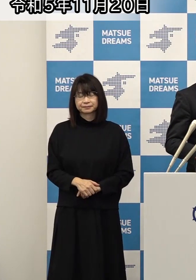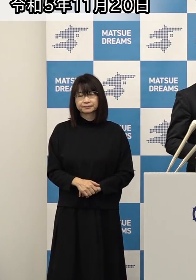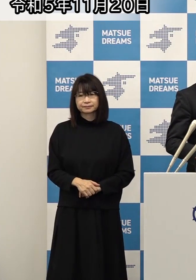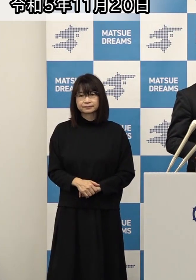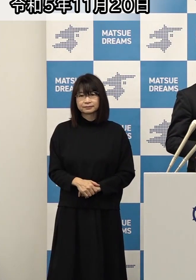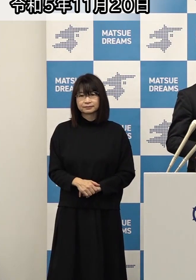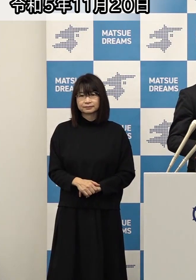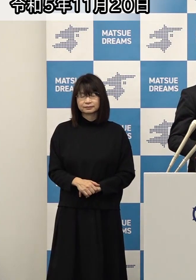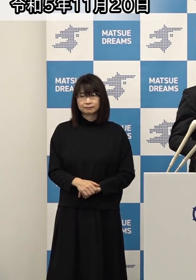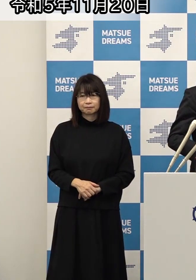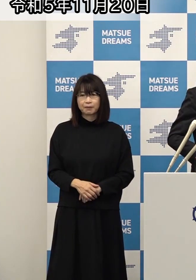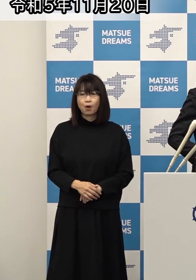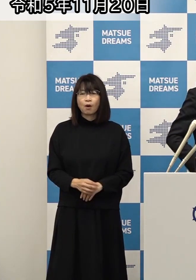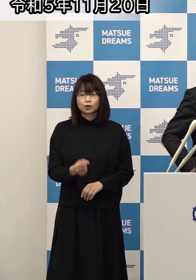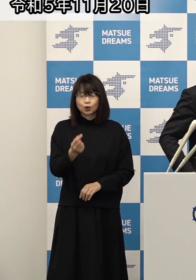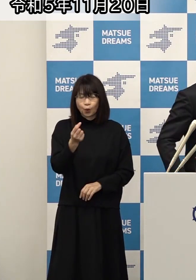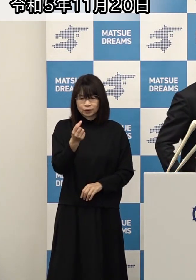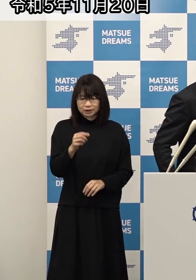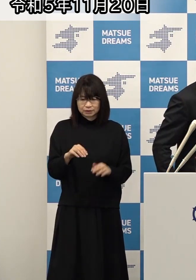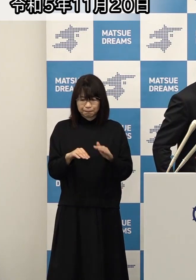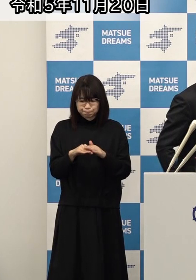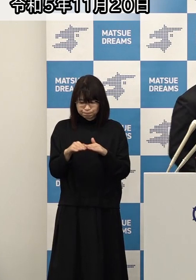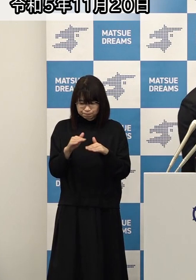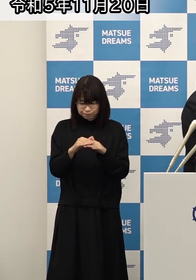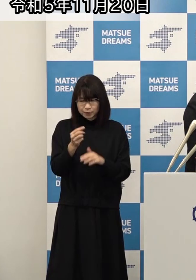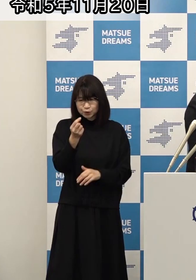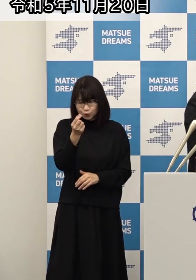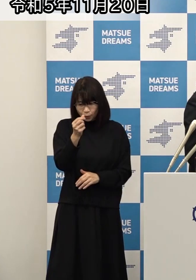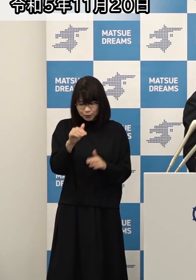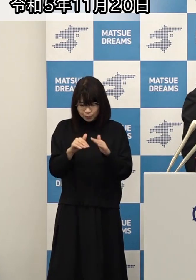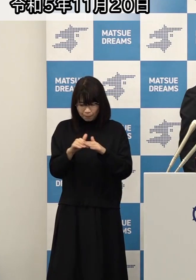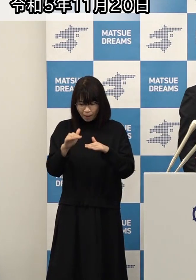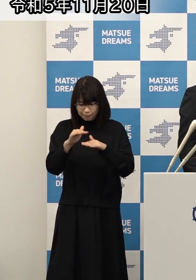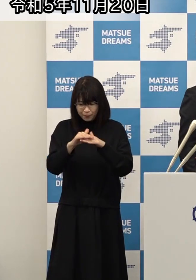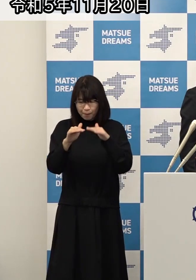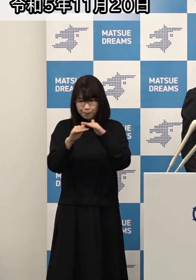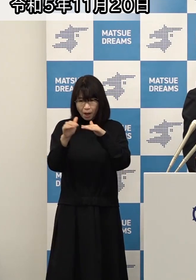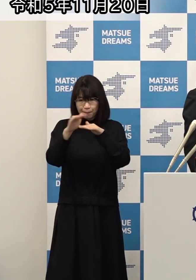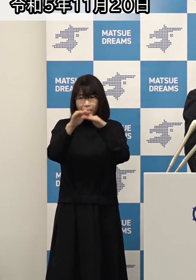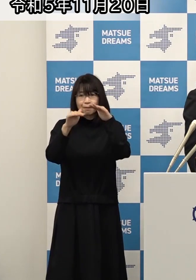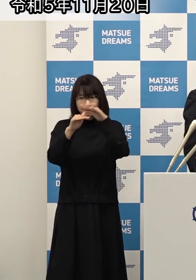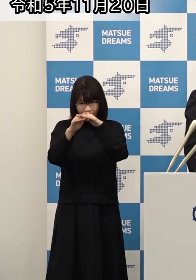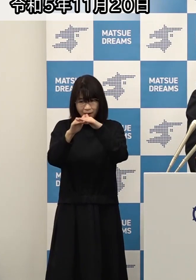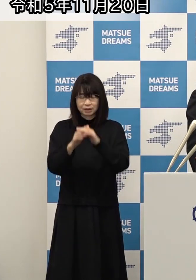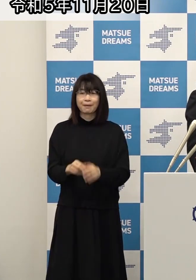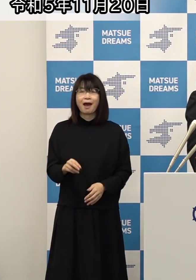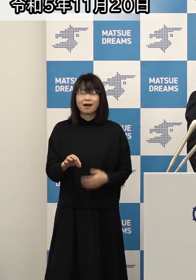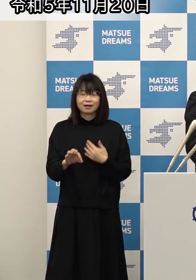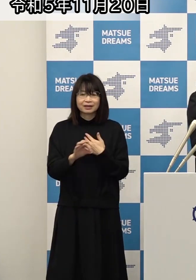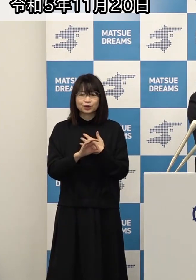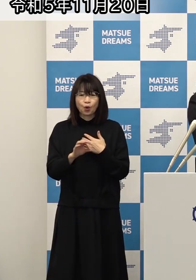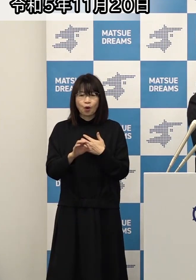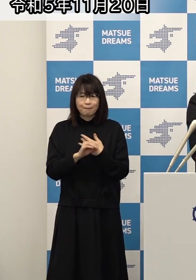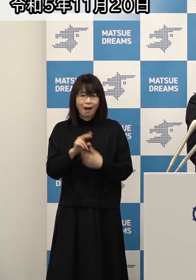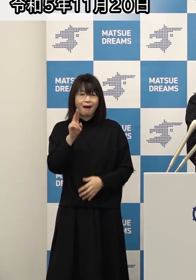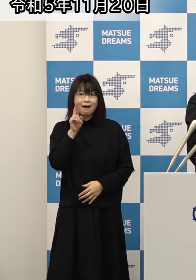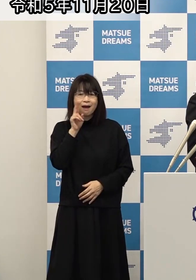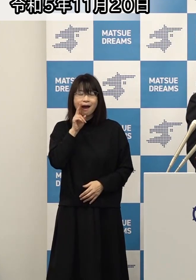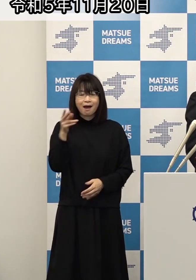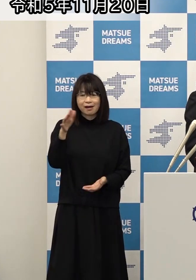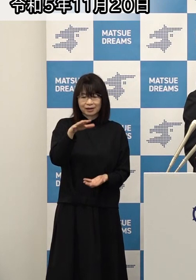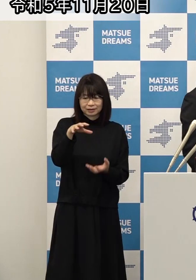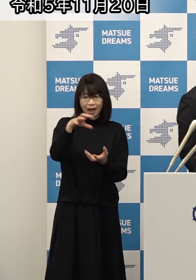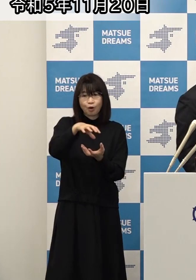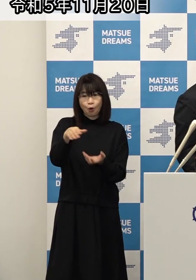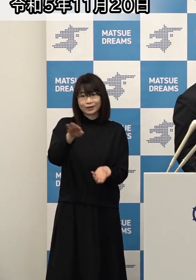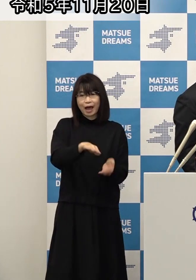し一つ一つの積み上げでしかないですけども、まあ、運搬用の段ボールというのを1回きりで使うのではなくて、それをストックしておいても